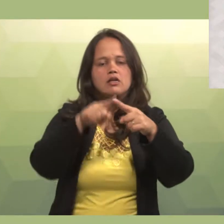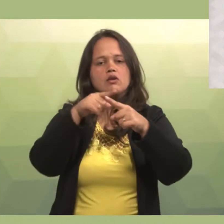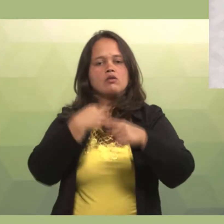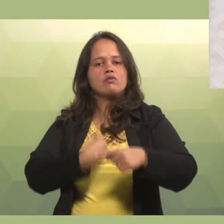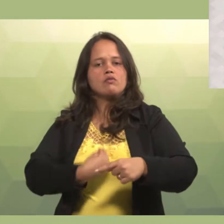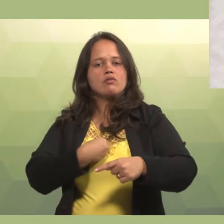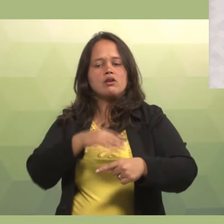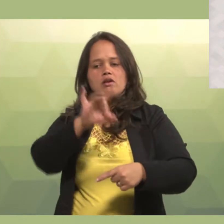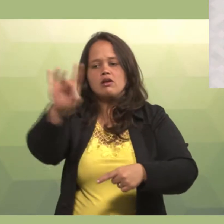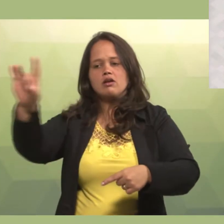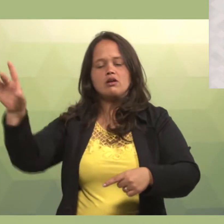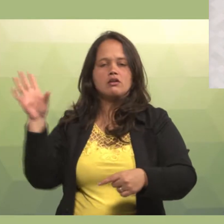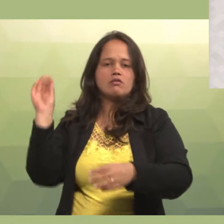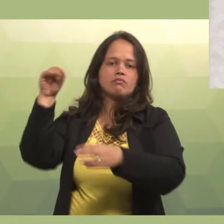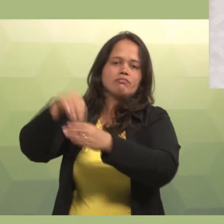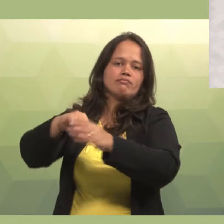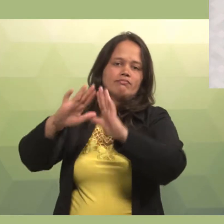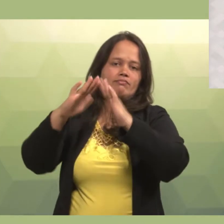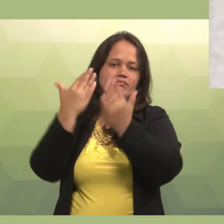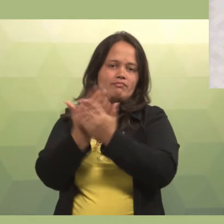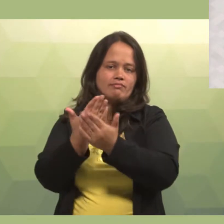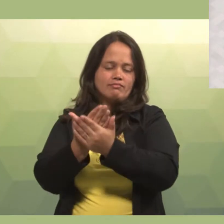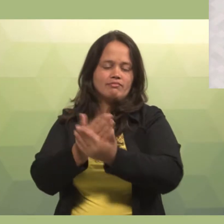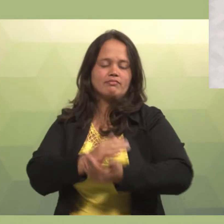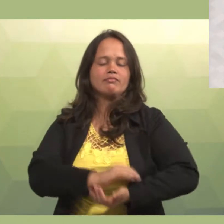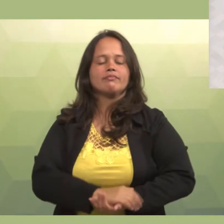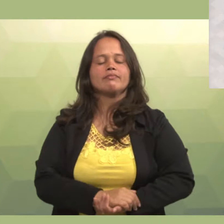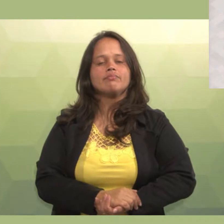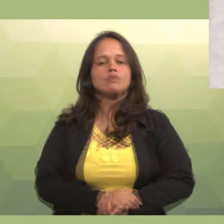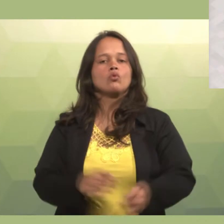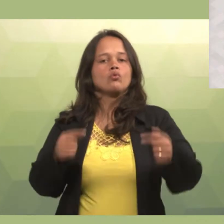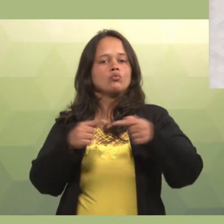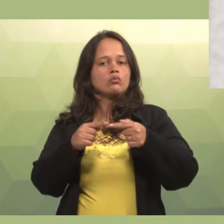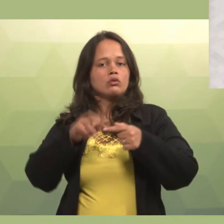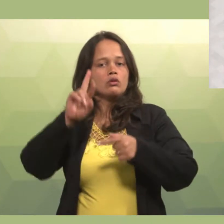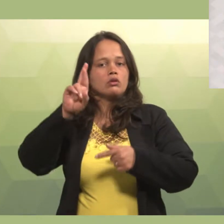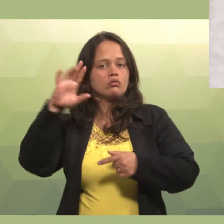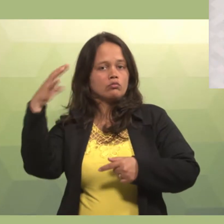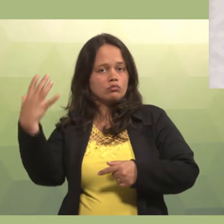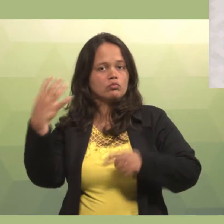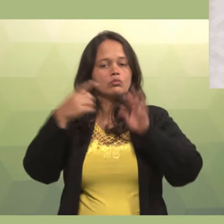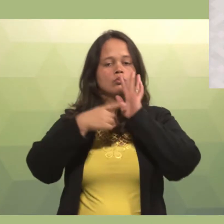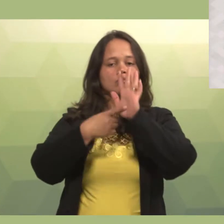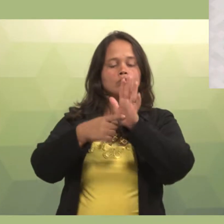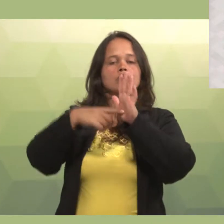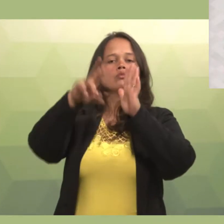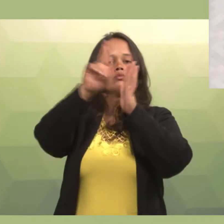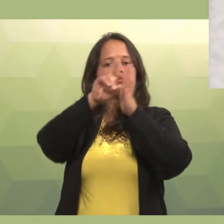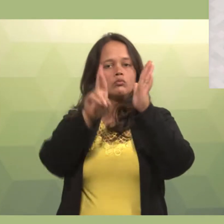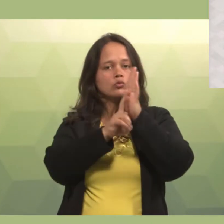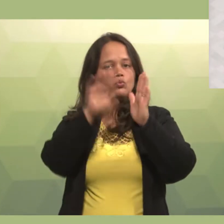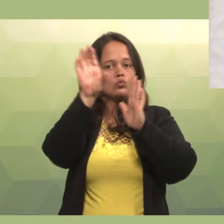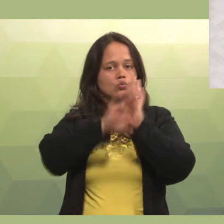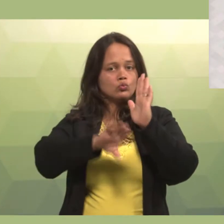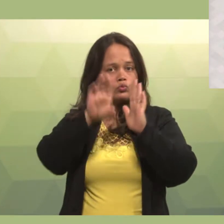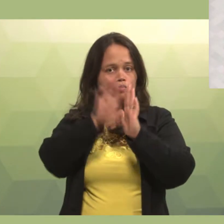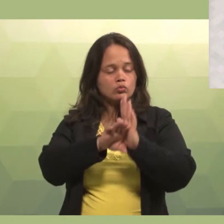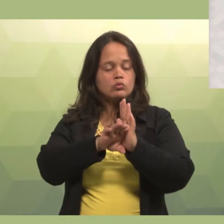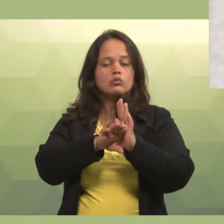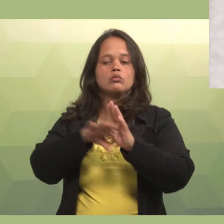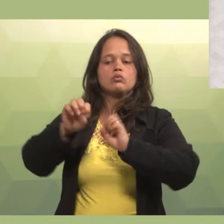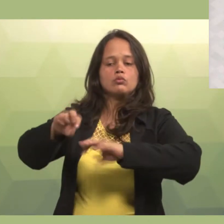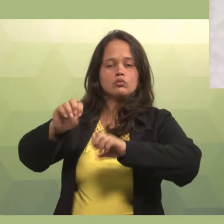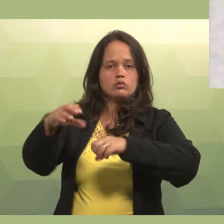com a resolução que define as diretrizes curriculares para a educação básica, a parte diversificada pode ser